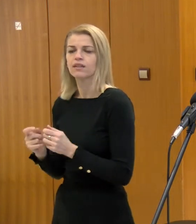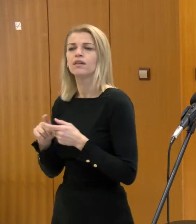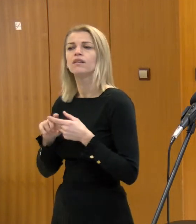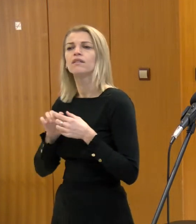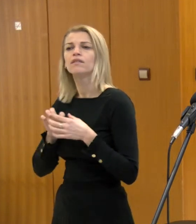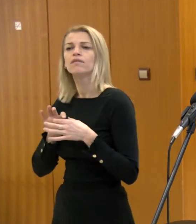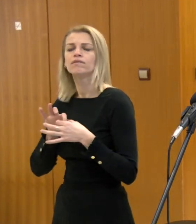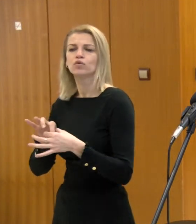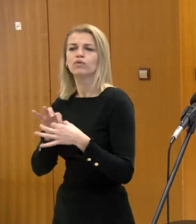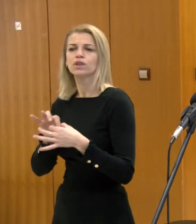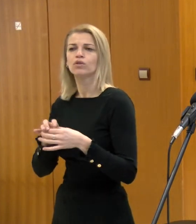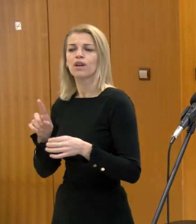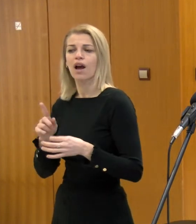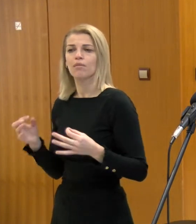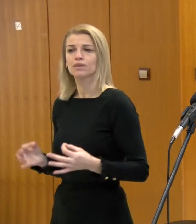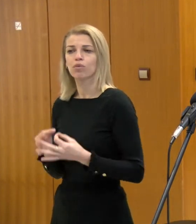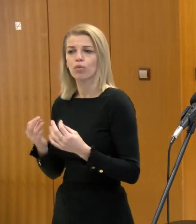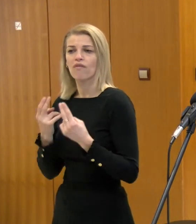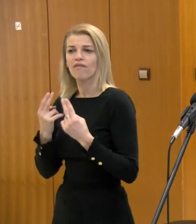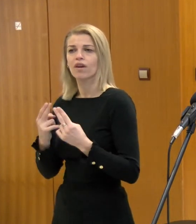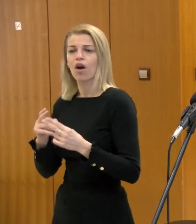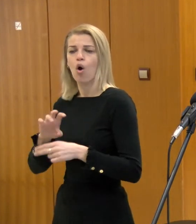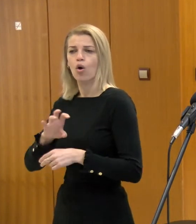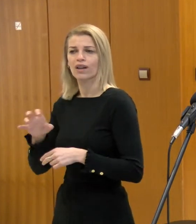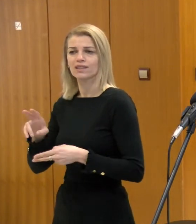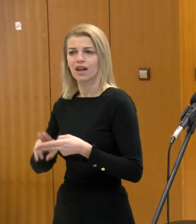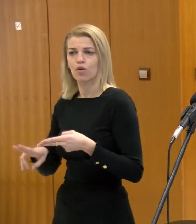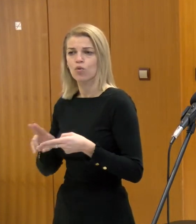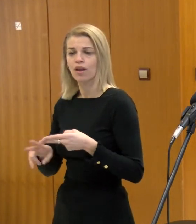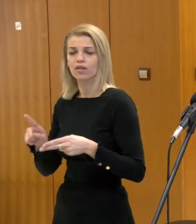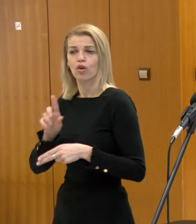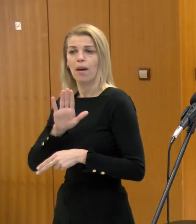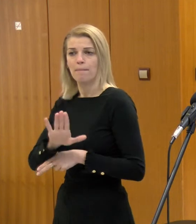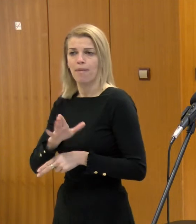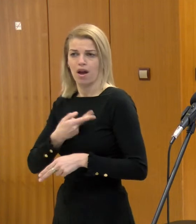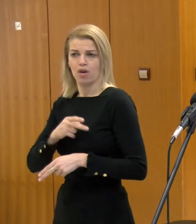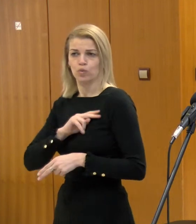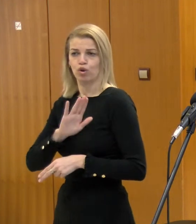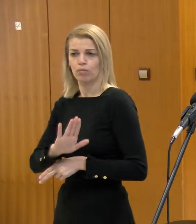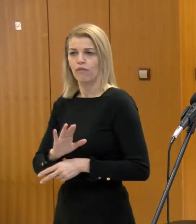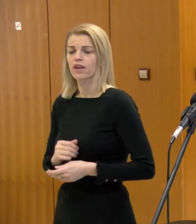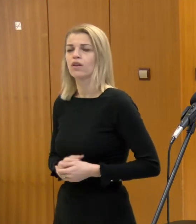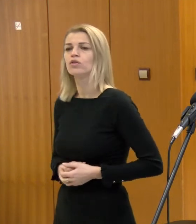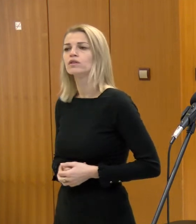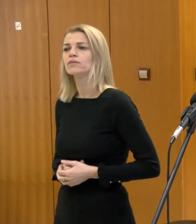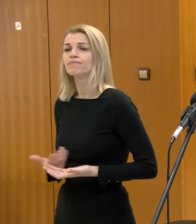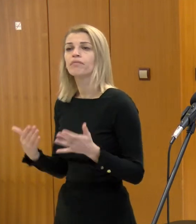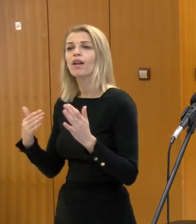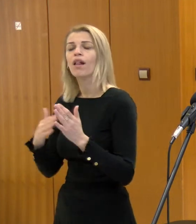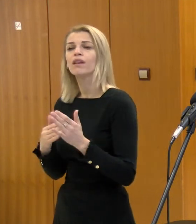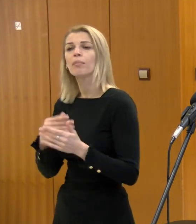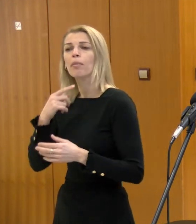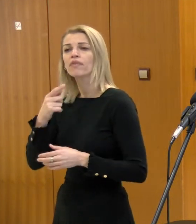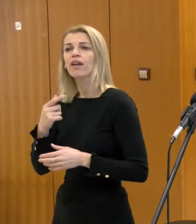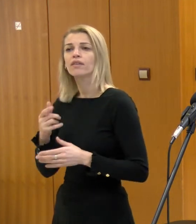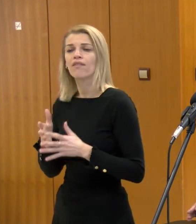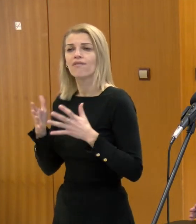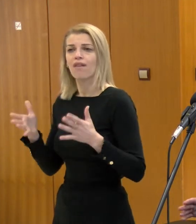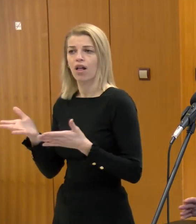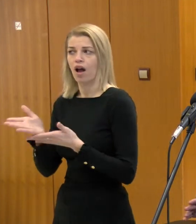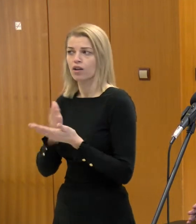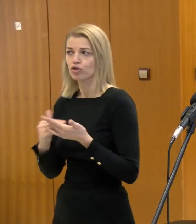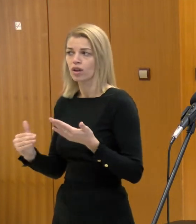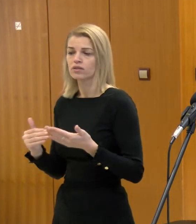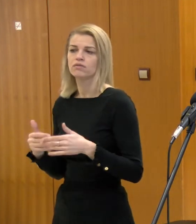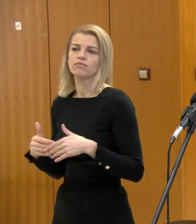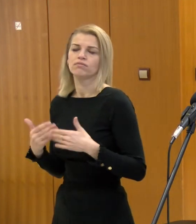závislosti od toho, akým spôsobom ich vyhodnocujú okresné úrady, ktoré majú túto kompetenciu. Treba povedať, že veľká časť, alebo